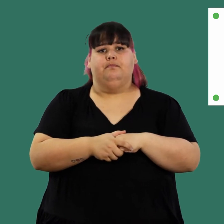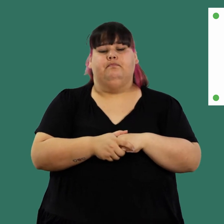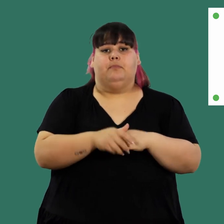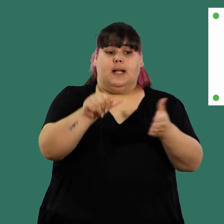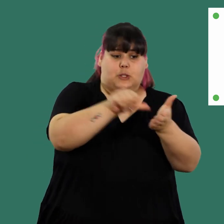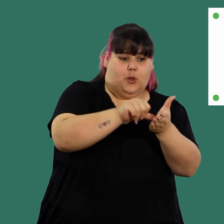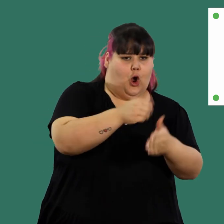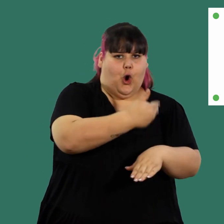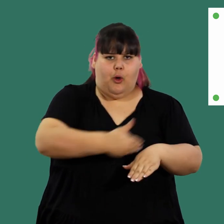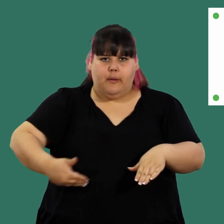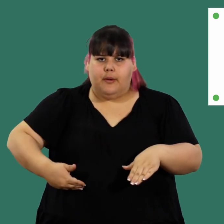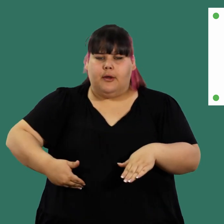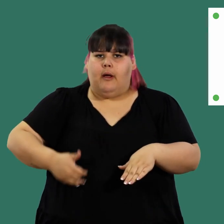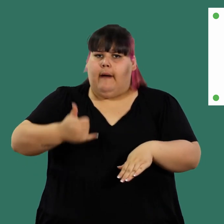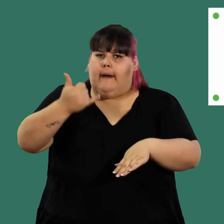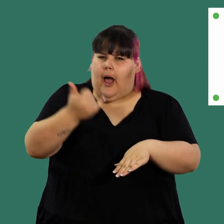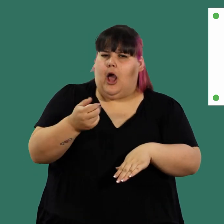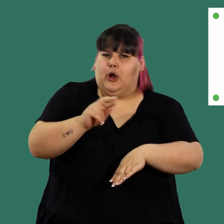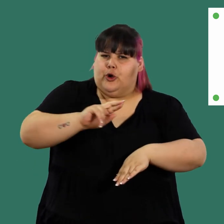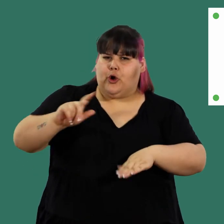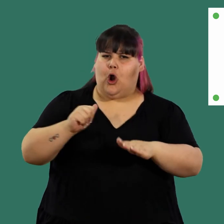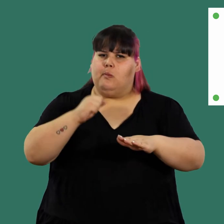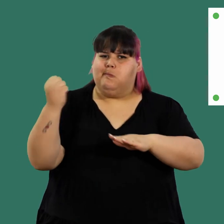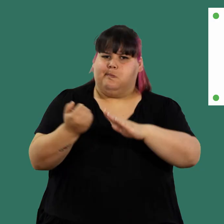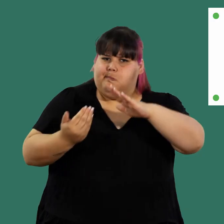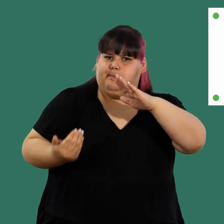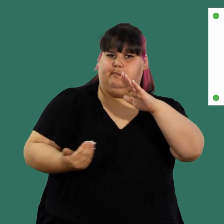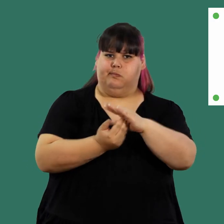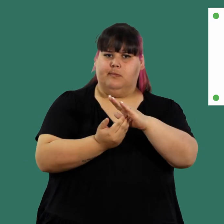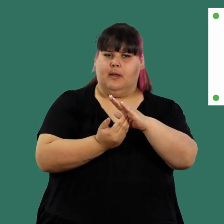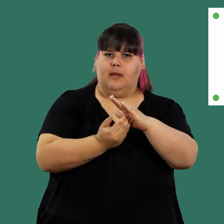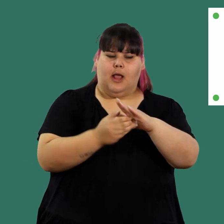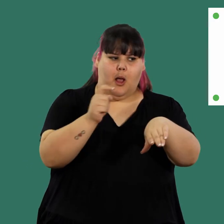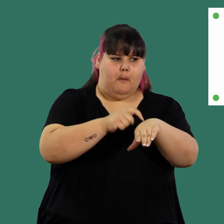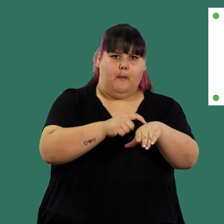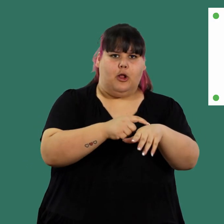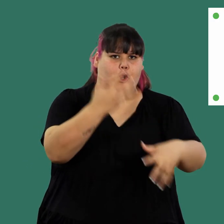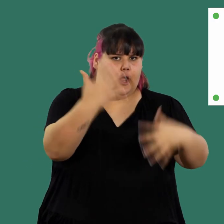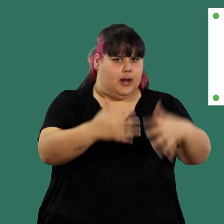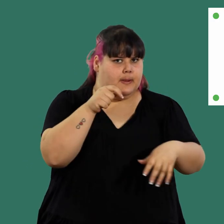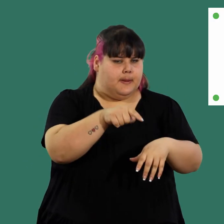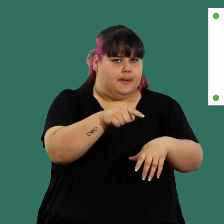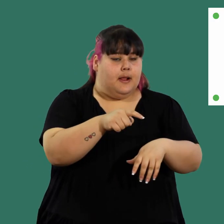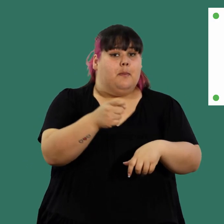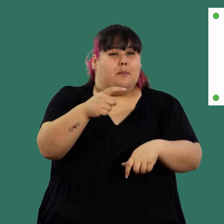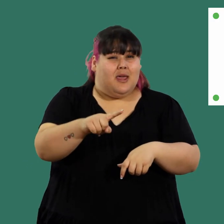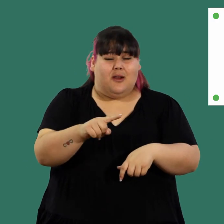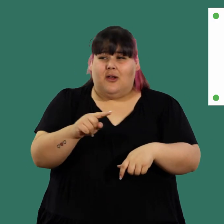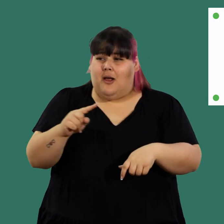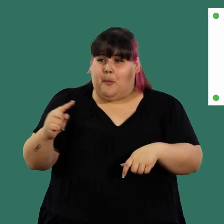y los gobiernos tienen un rol fundamental frente a las crisis y emergencias Cada ciudadano tiene la